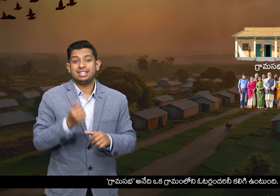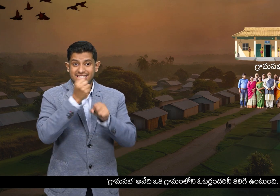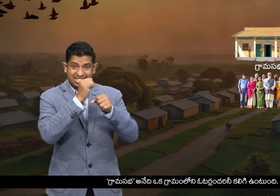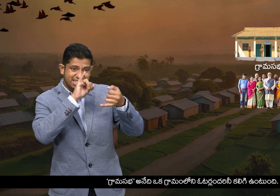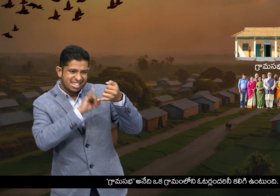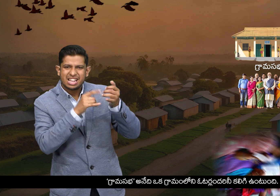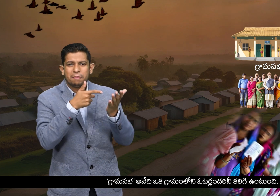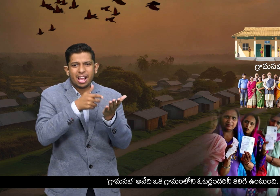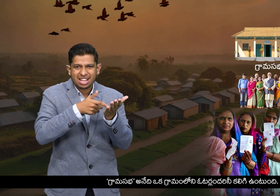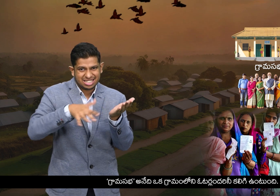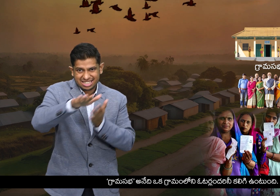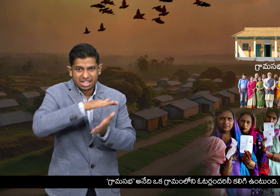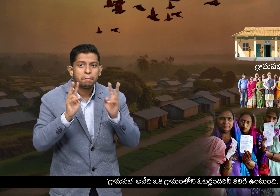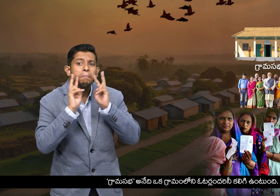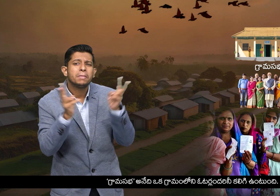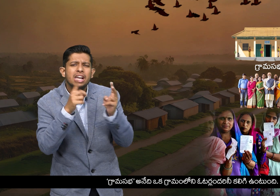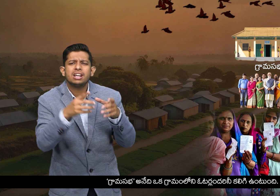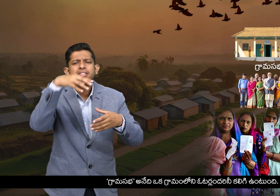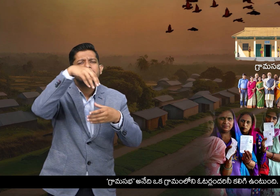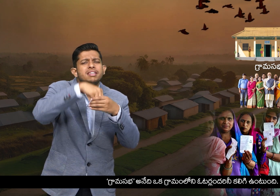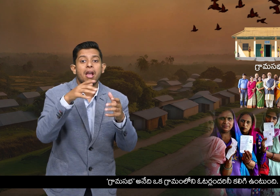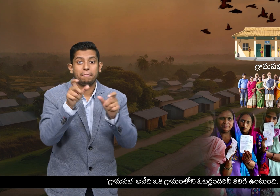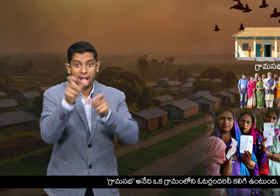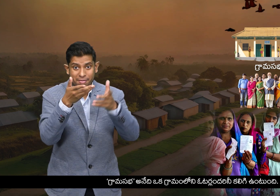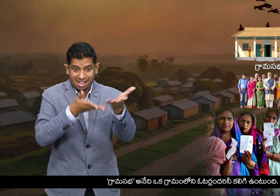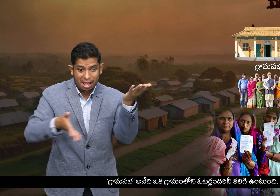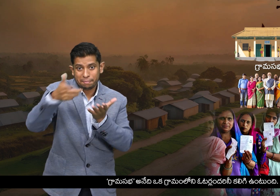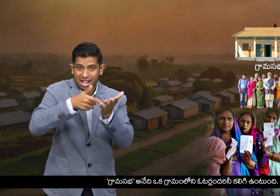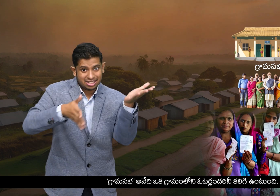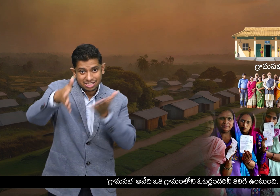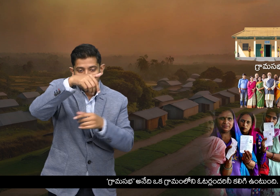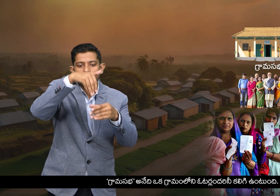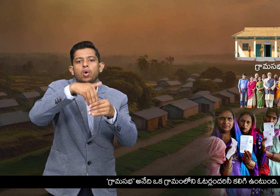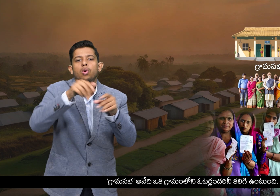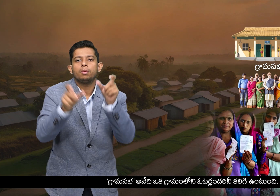గ్రామ సభ అనేది ఒక గ్రామంలోని ఓటర్లనందరినీ కలిగి ఉంటుంది.